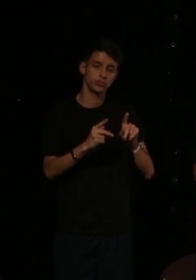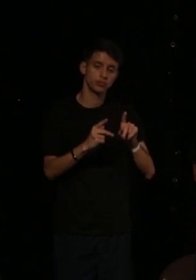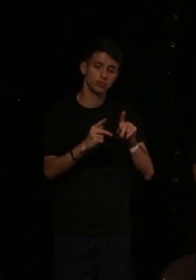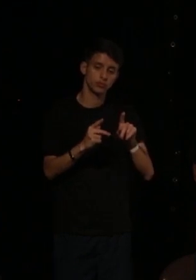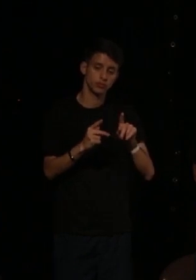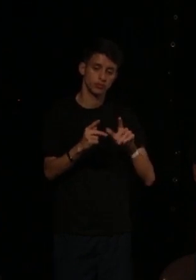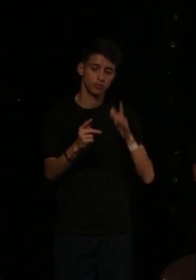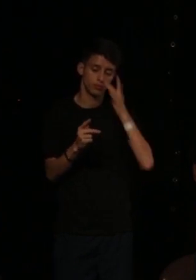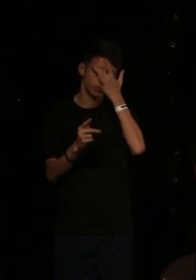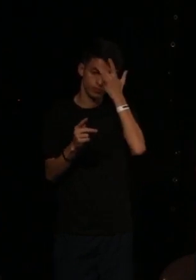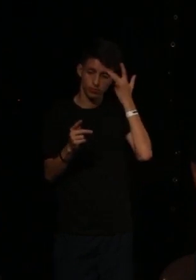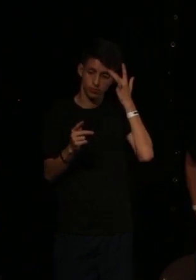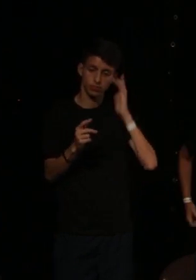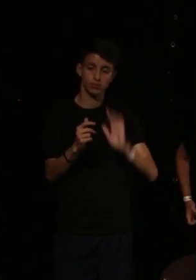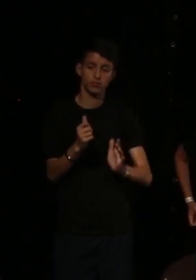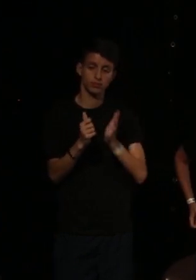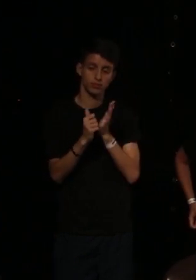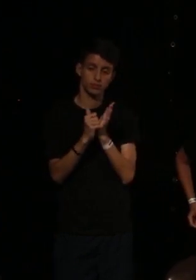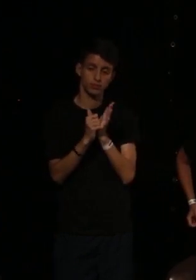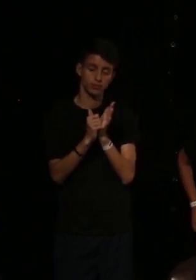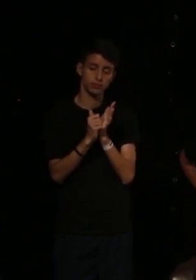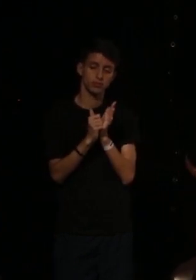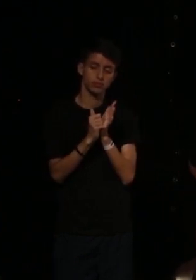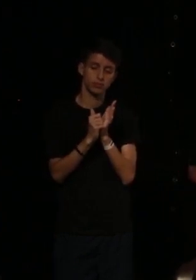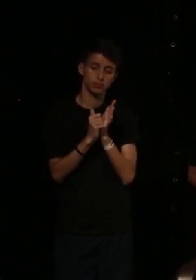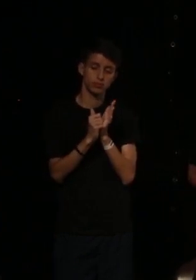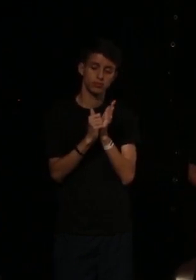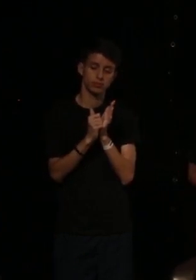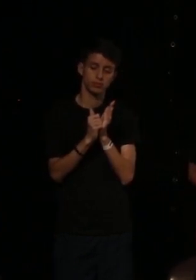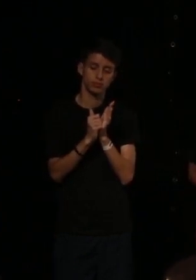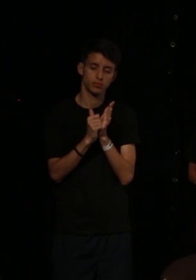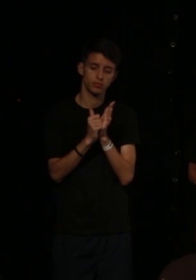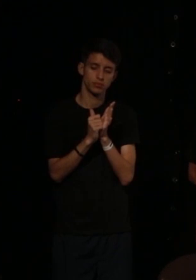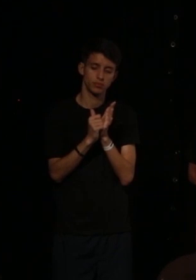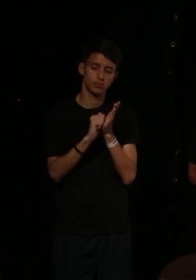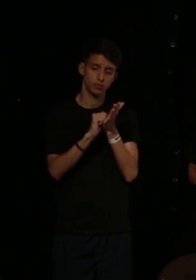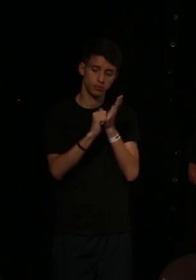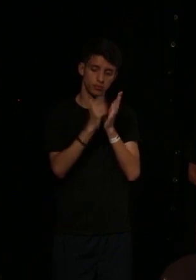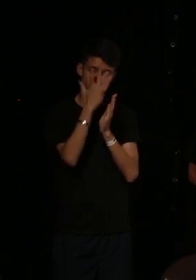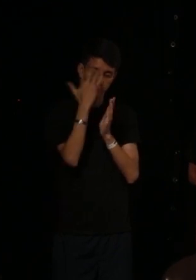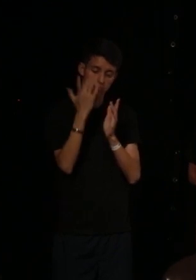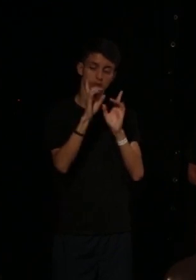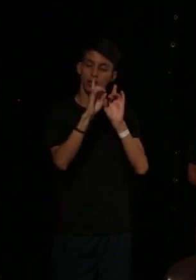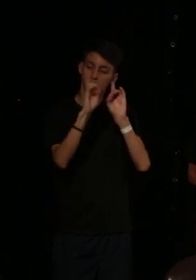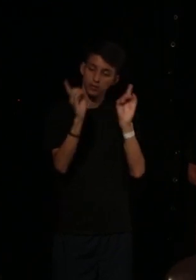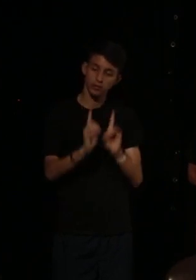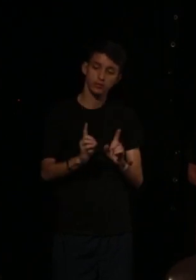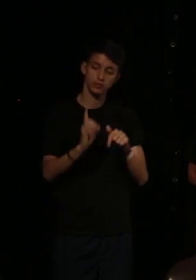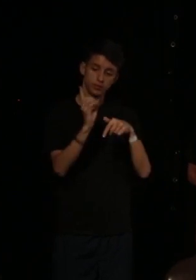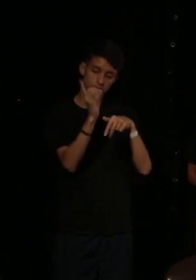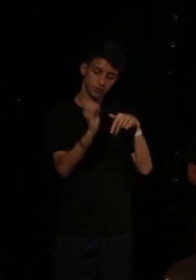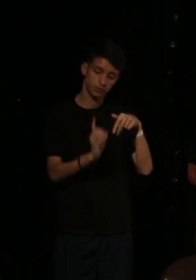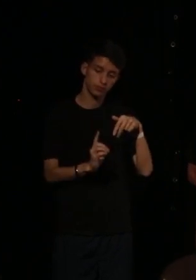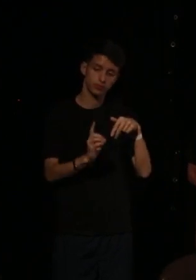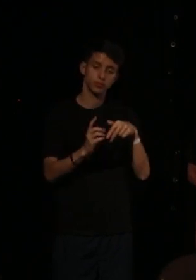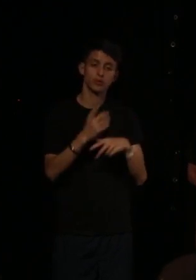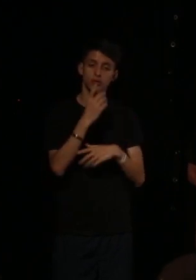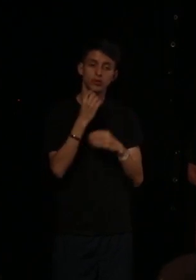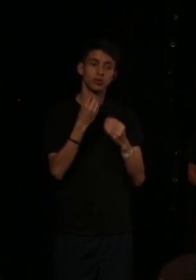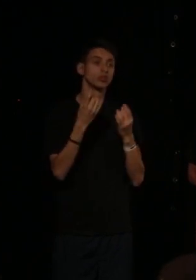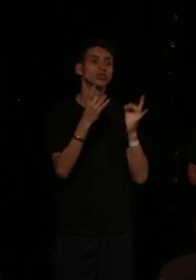de pessoas com deficiência, elas eram jogadas no